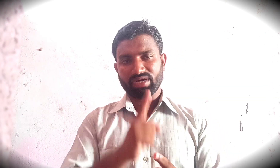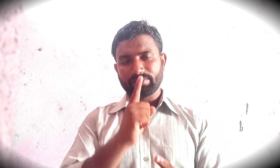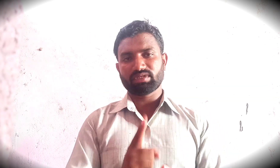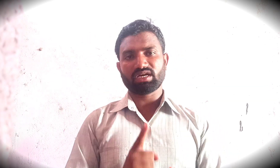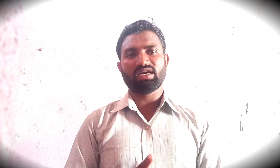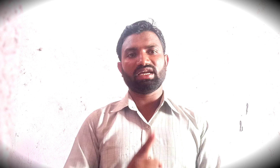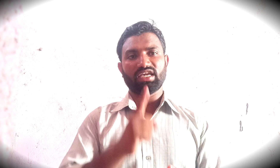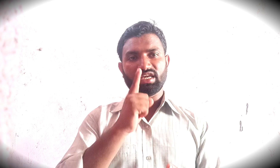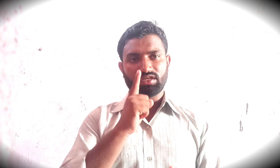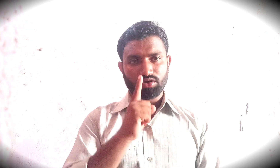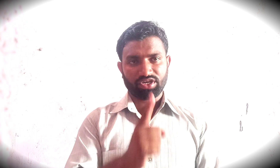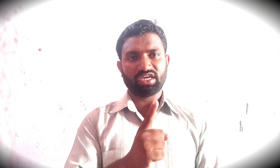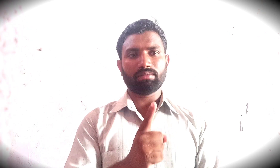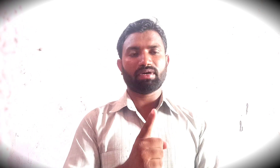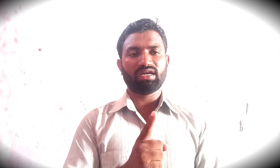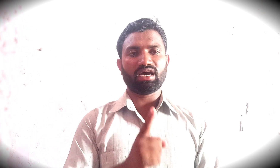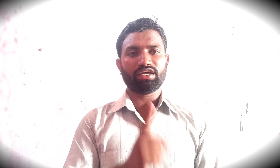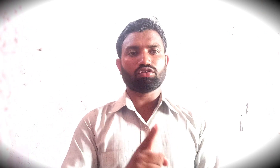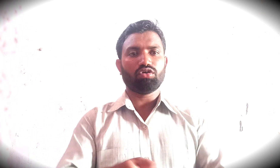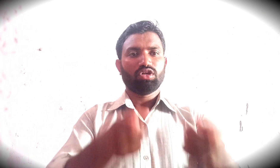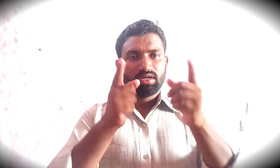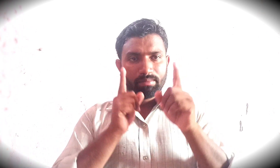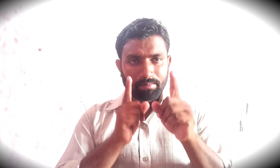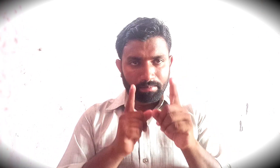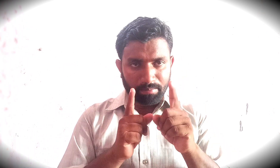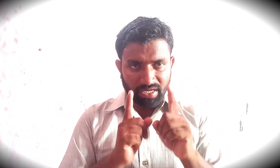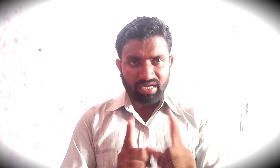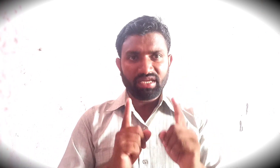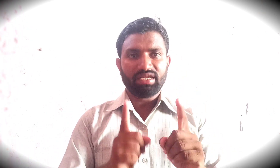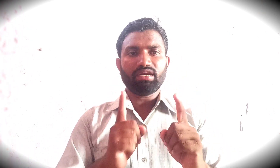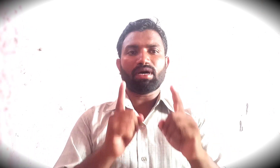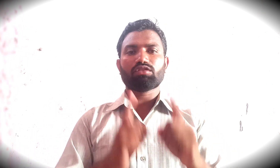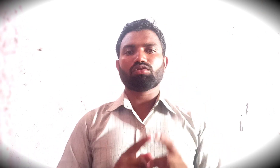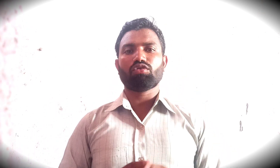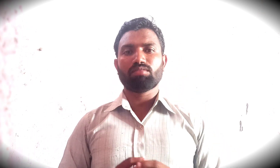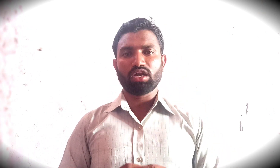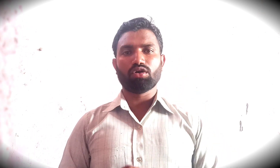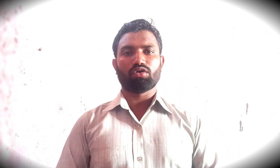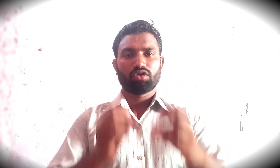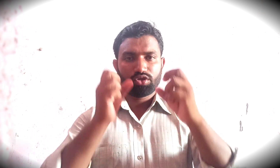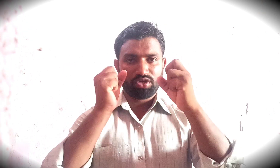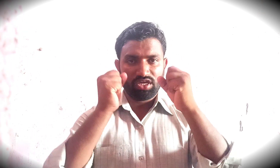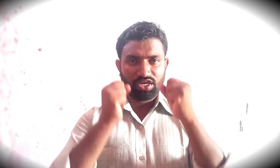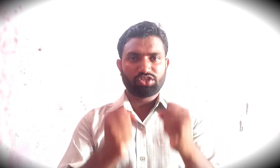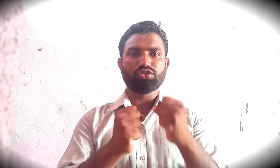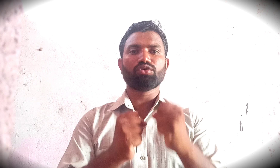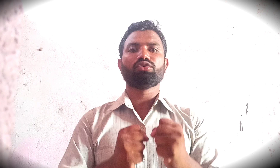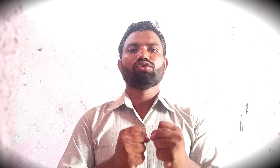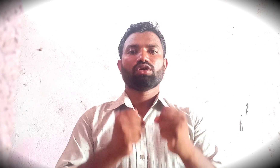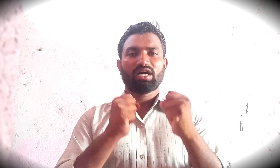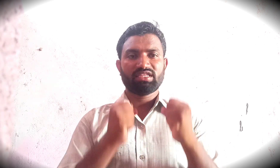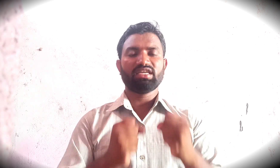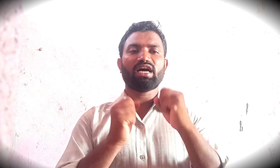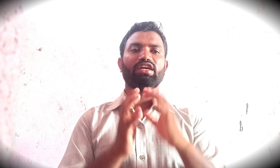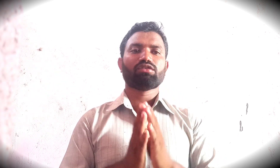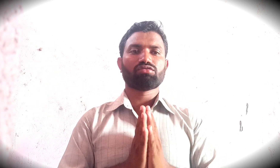प्राप्त करने के योग्य बनना है तो मेरे इन बातों को मानो, क्योंकि यीशु अधिकारी हो चुका